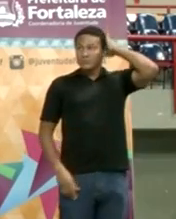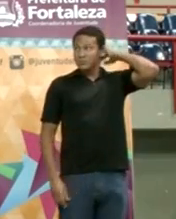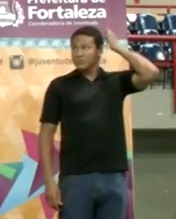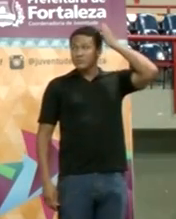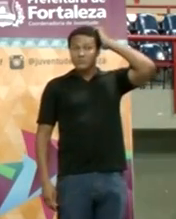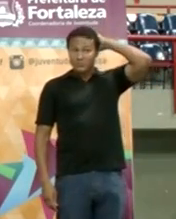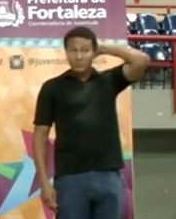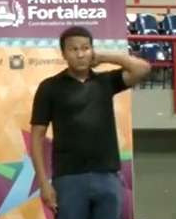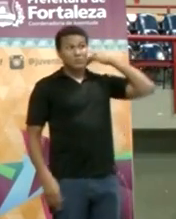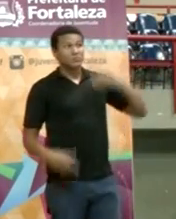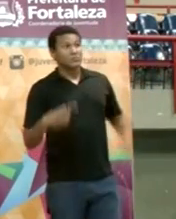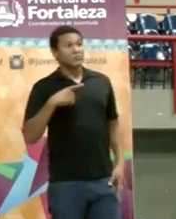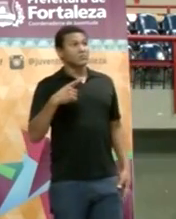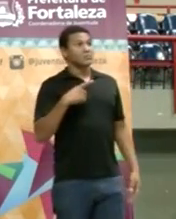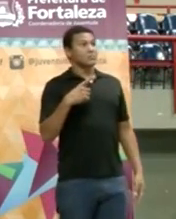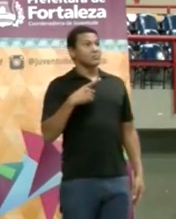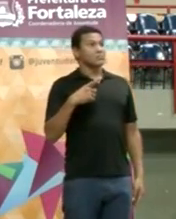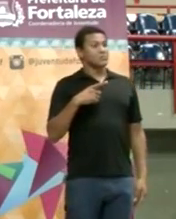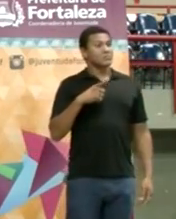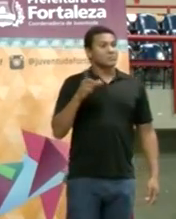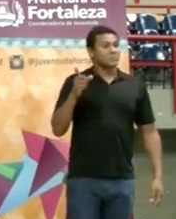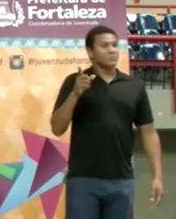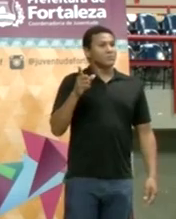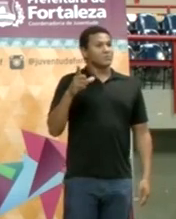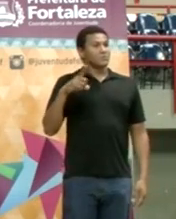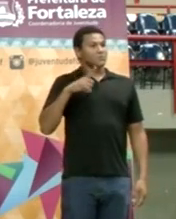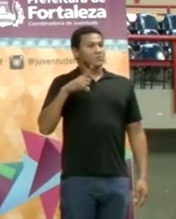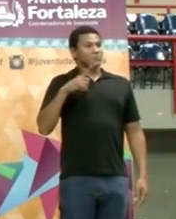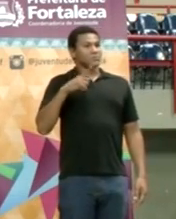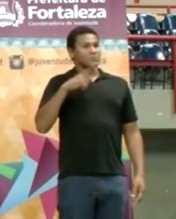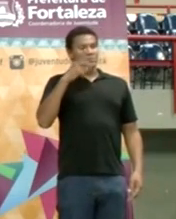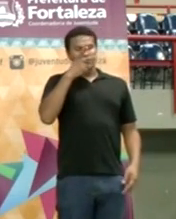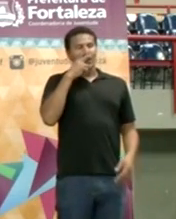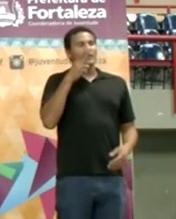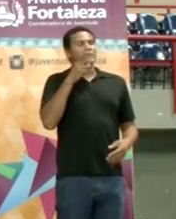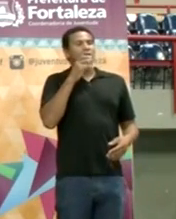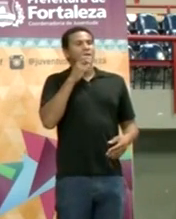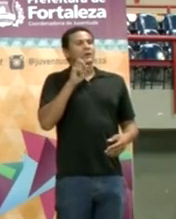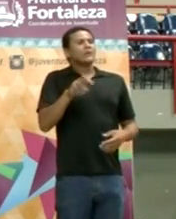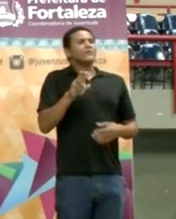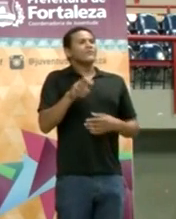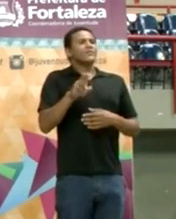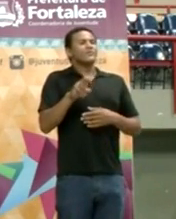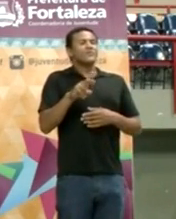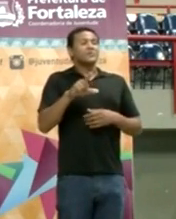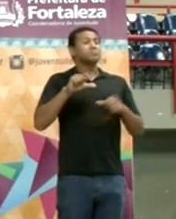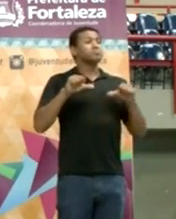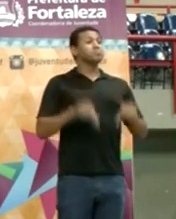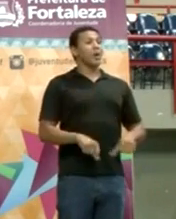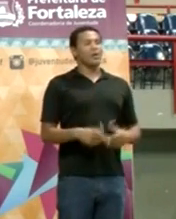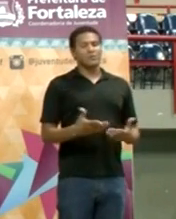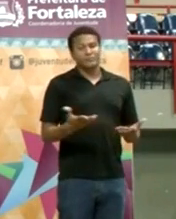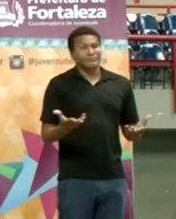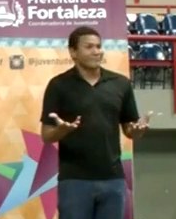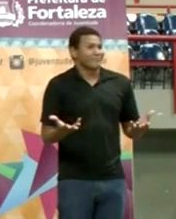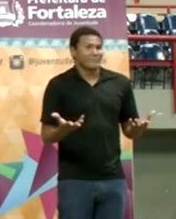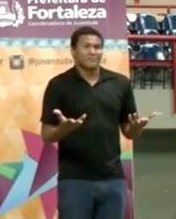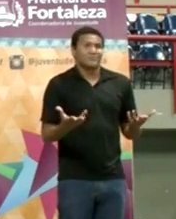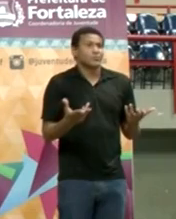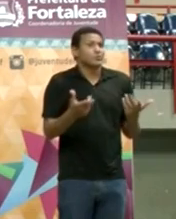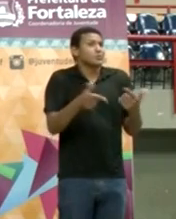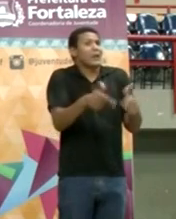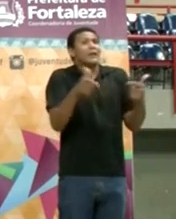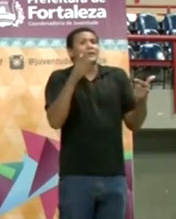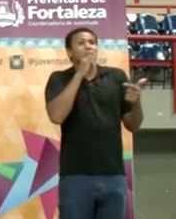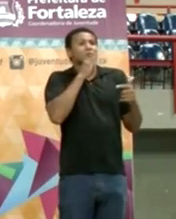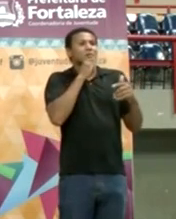Pessoal, alguém está me perguntando qual é o vírus mais letal. Não existe qualquer doença viral, ela pode vir a se tornar letal. A gente não mede